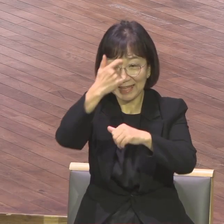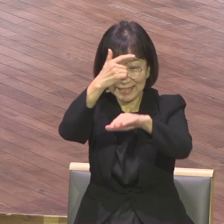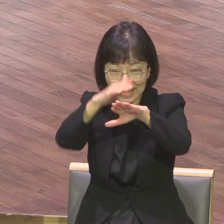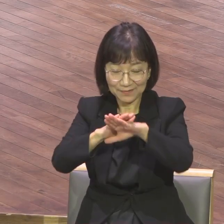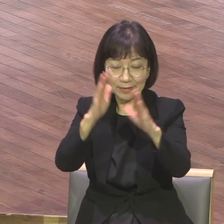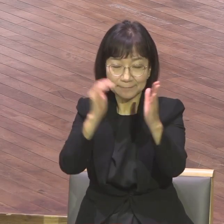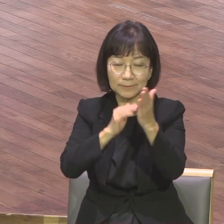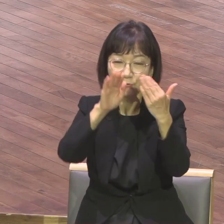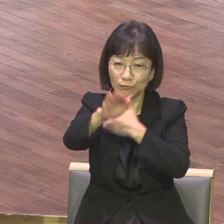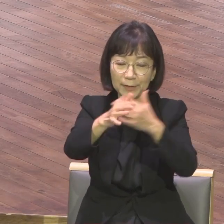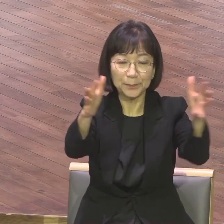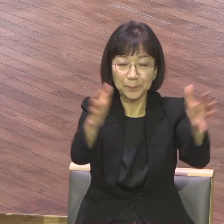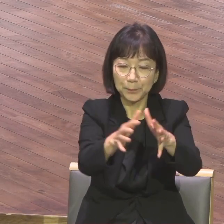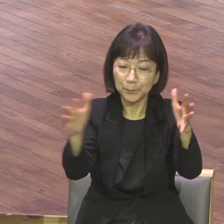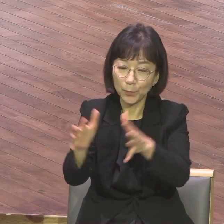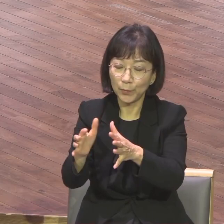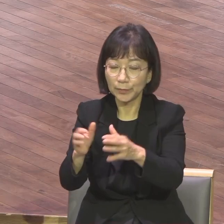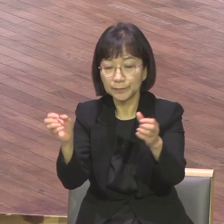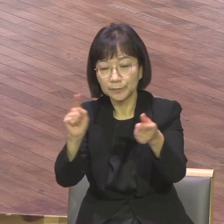안 되느냐.